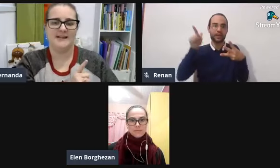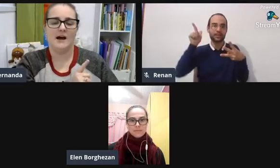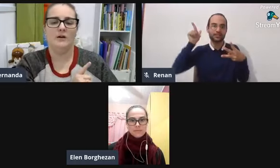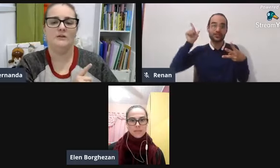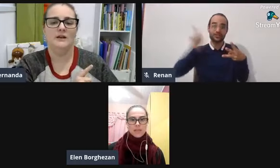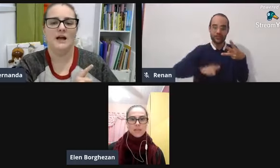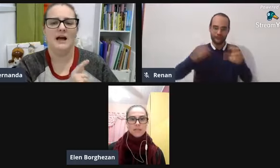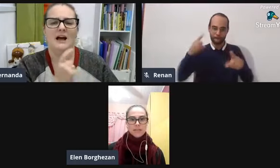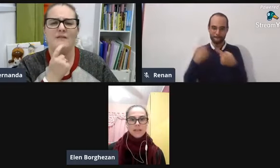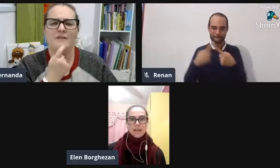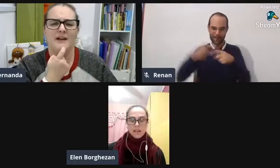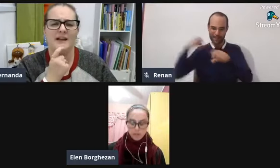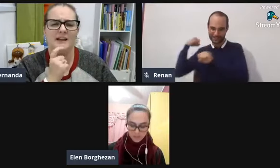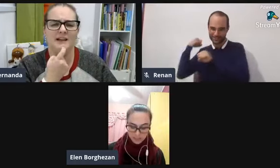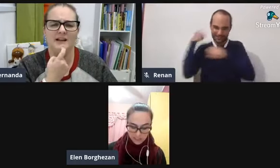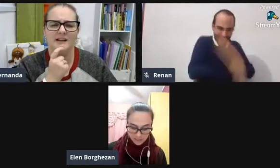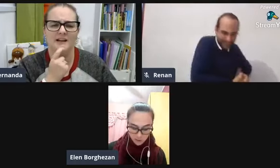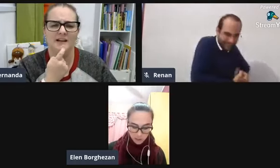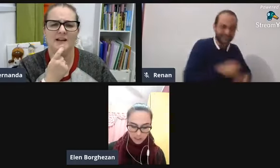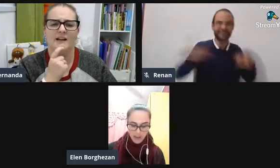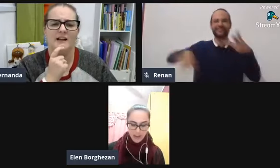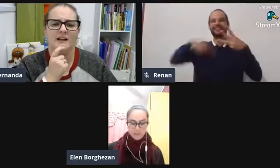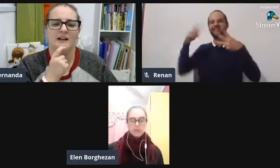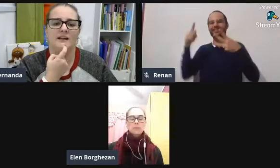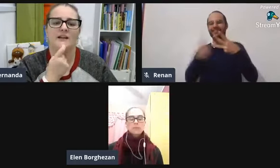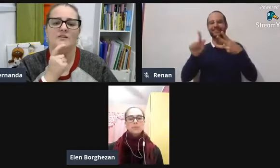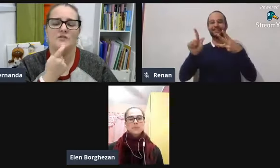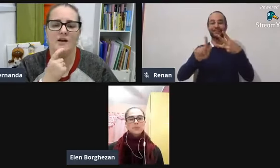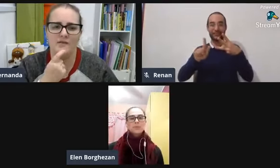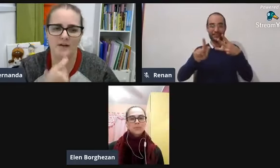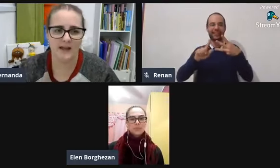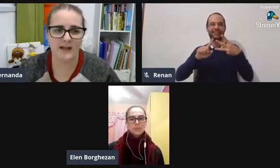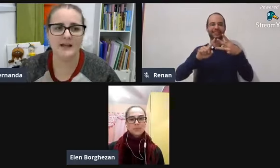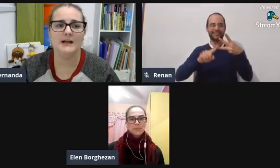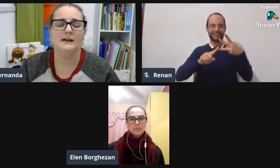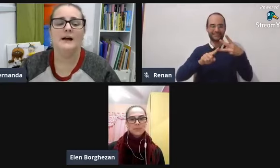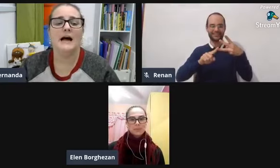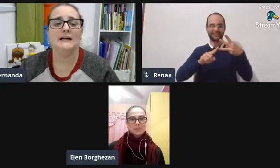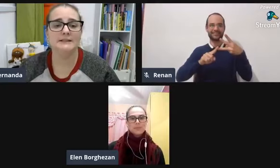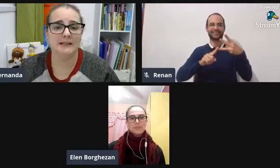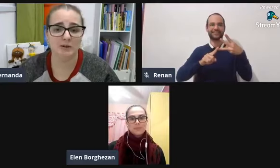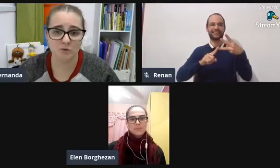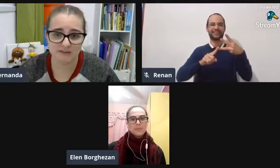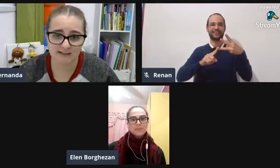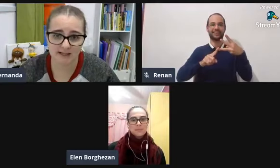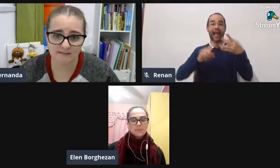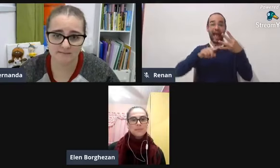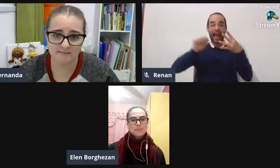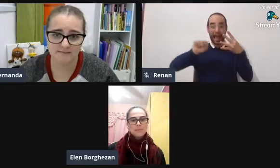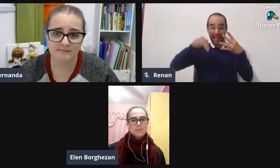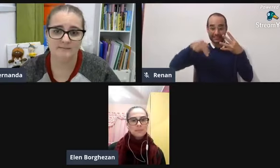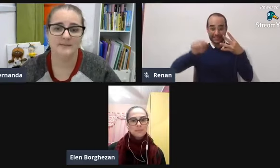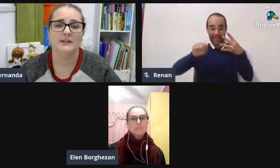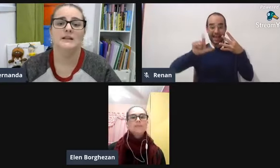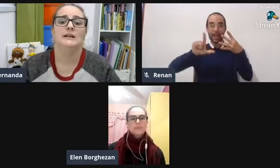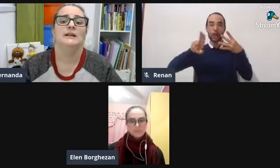tem sinal. A Giovana está assistindo a live. Isso, a Rafaela, a Ana Lúcia